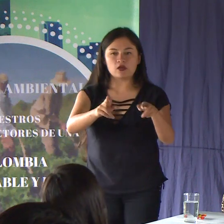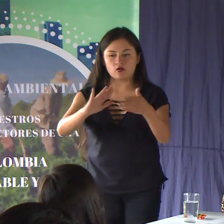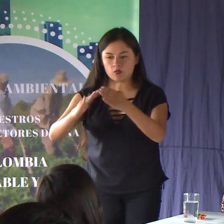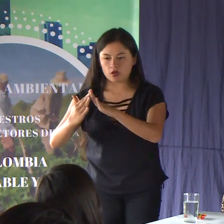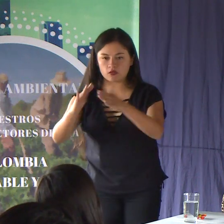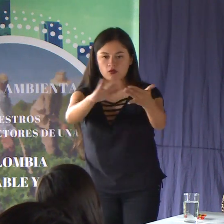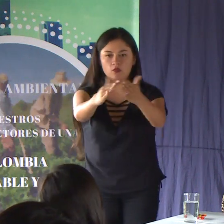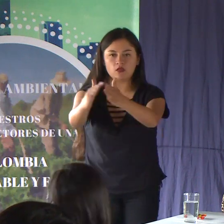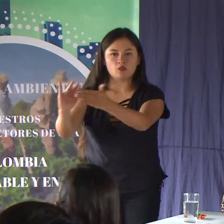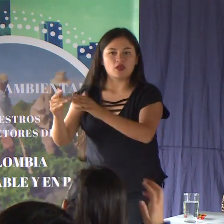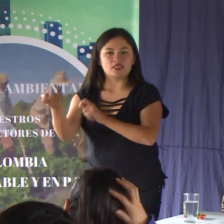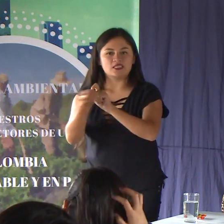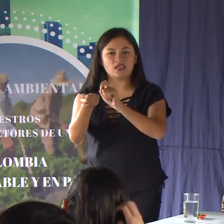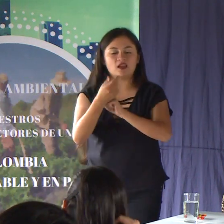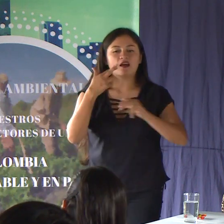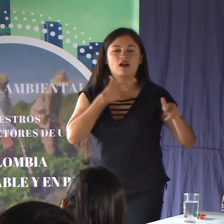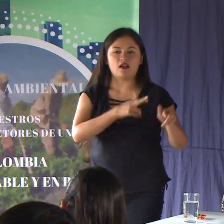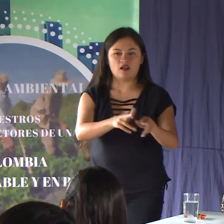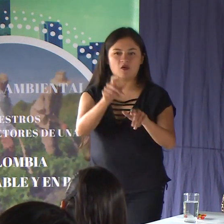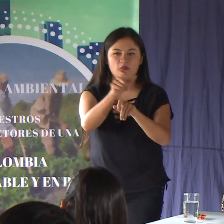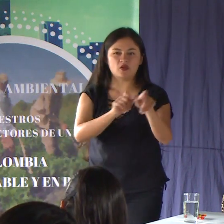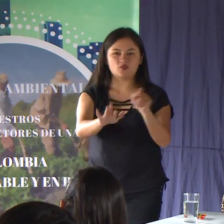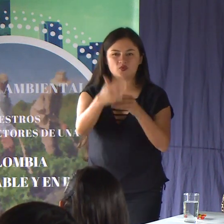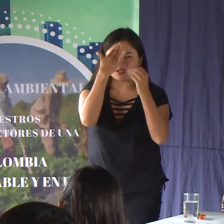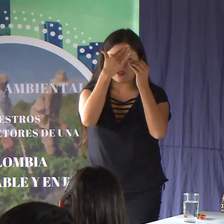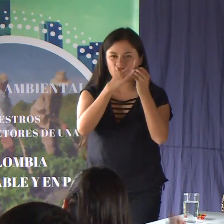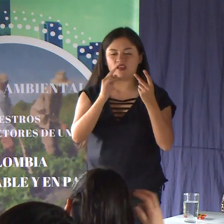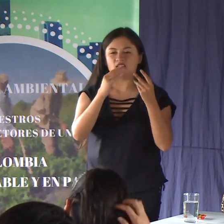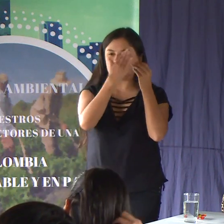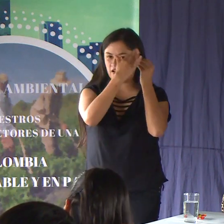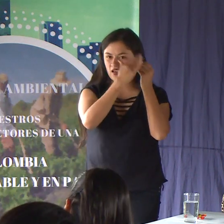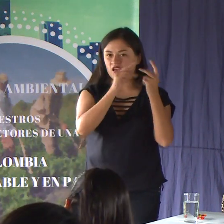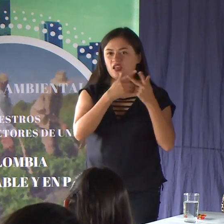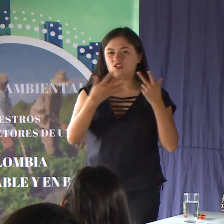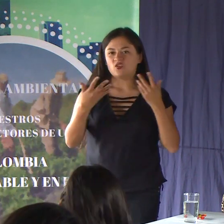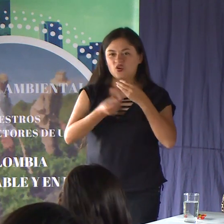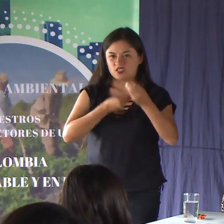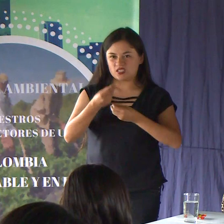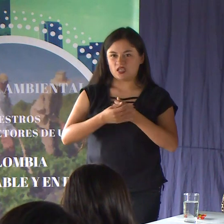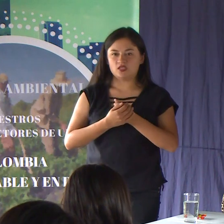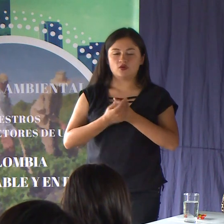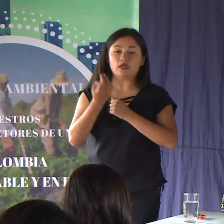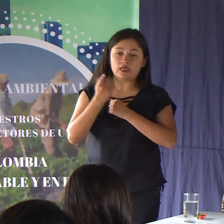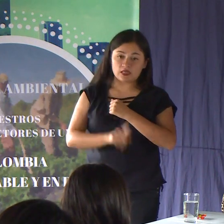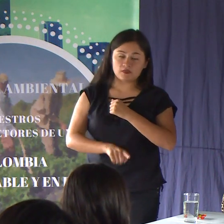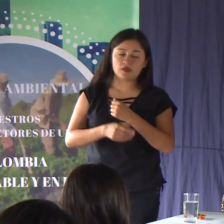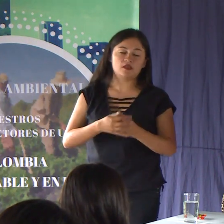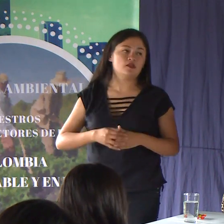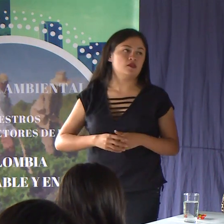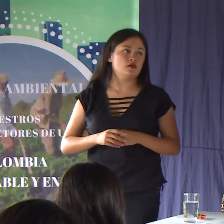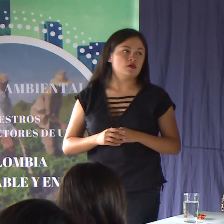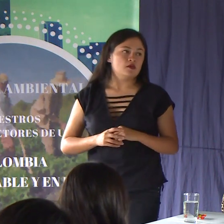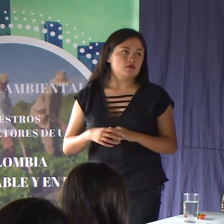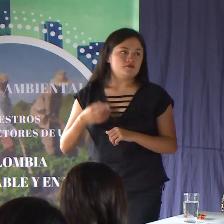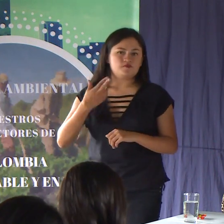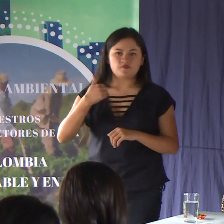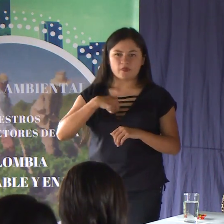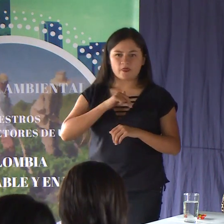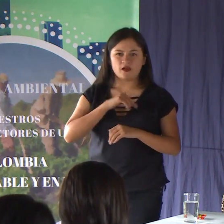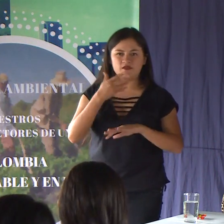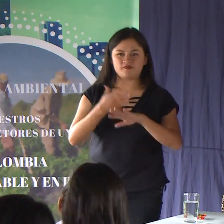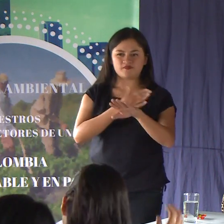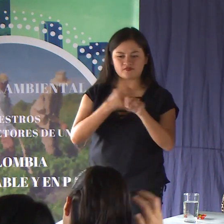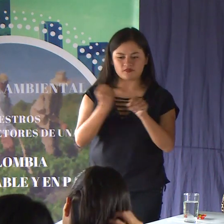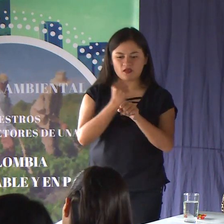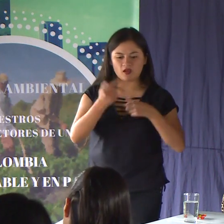las trayectorias que ellos desarrollaban, sus saberes, Y también encontrando en esa posibilidad de